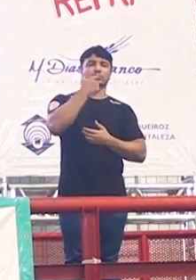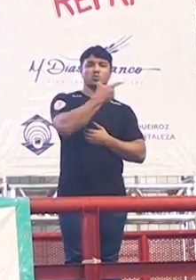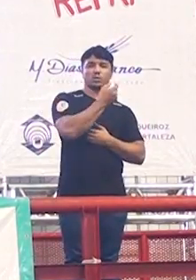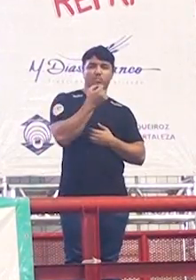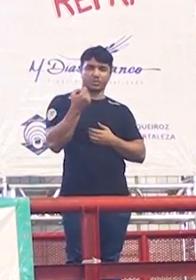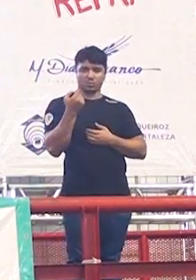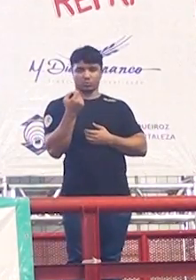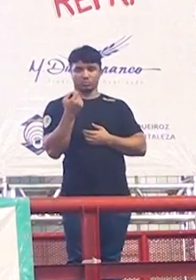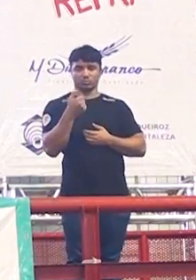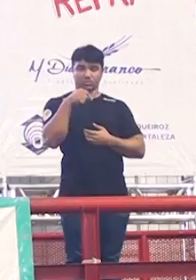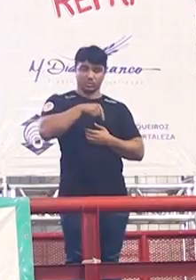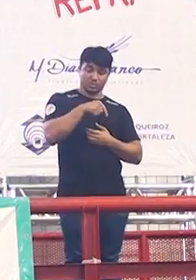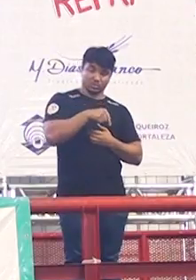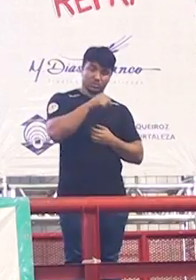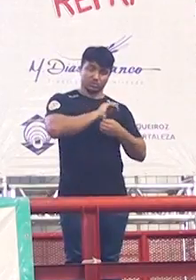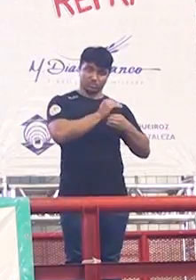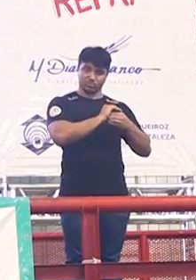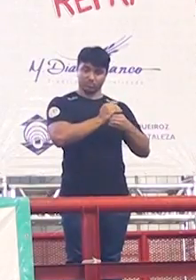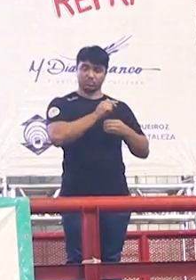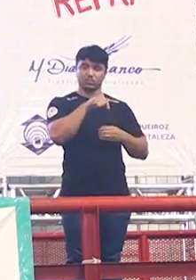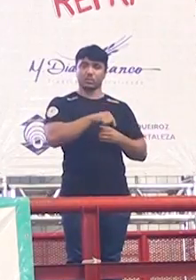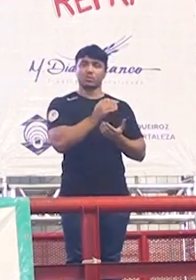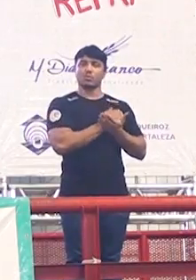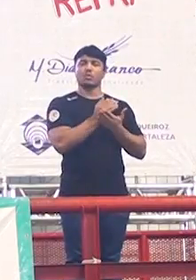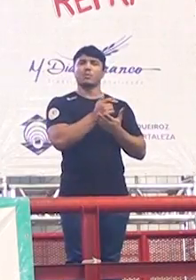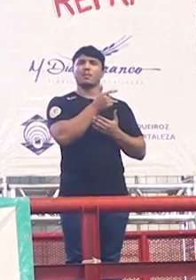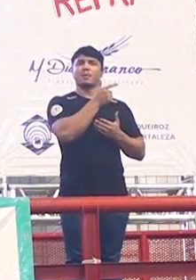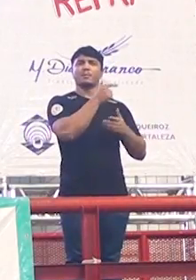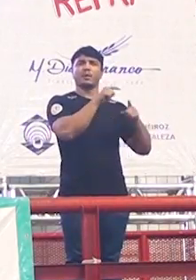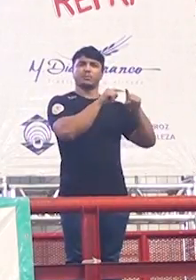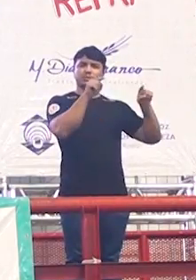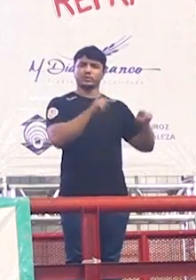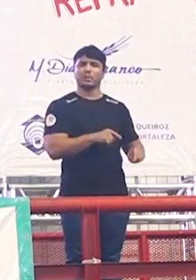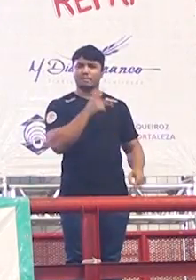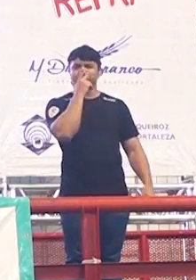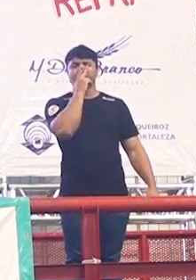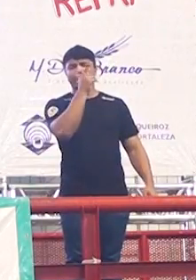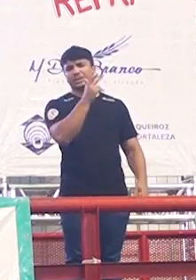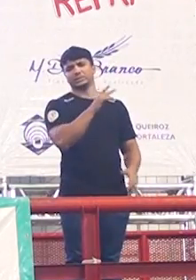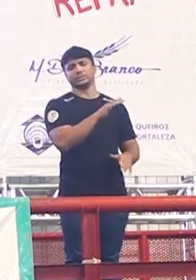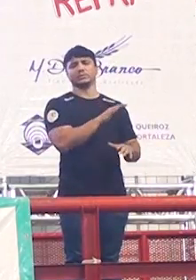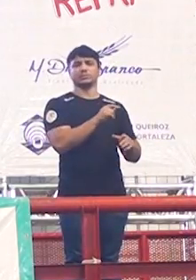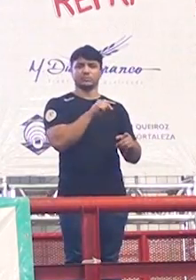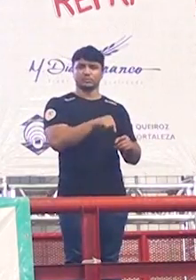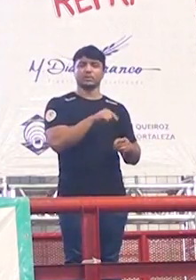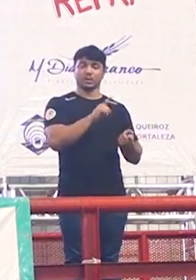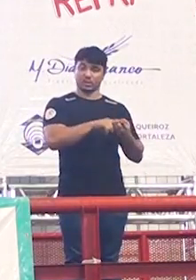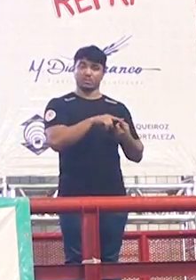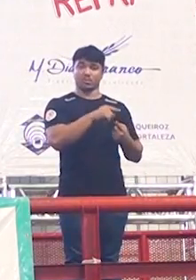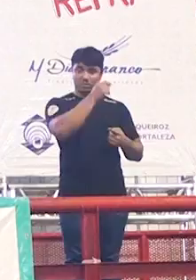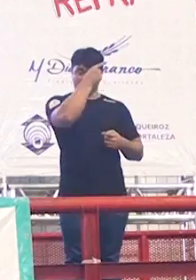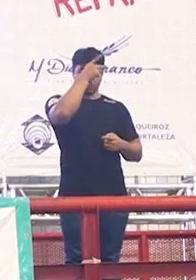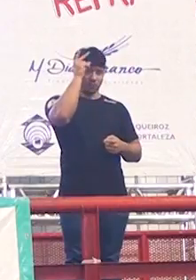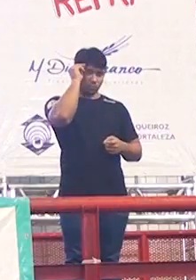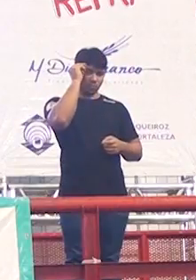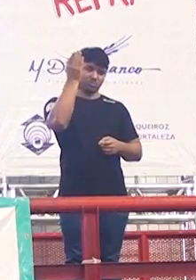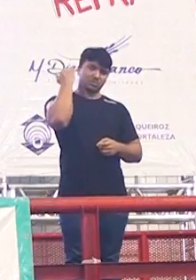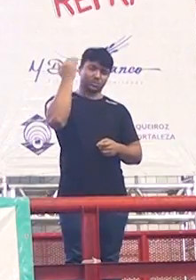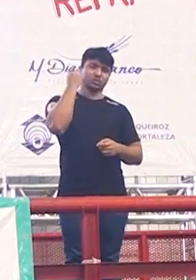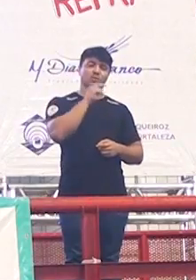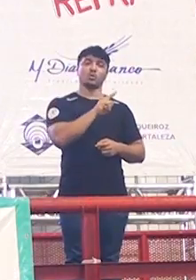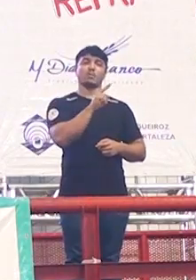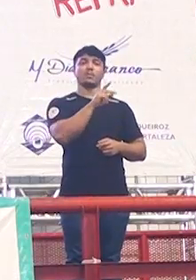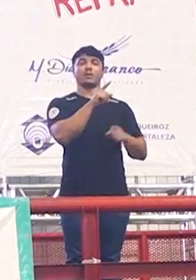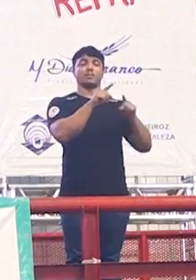2000, aqui mesmo nesse ginásio, funcionou um outro projeto muito parecido, também bancado pela prefeitura da época,